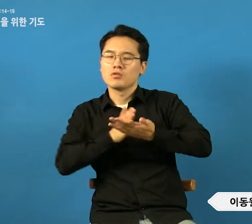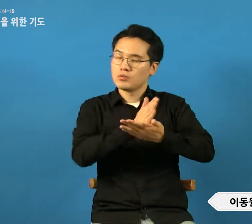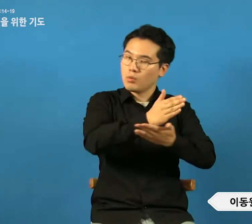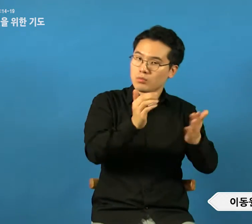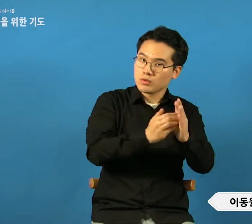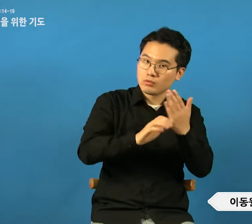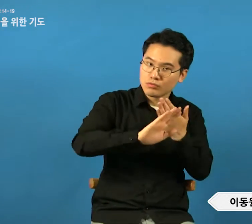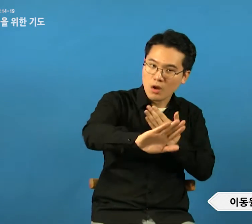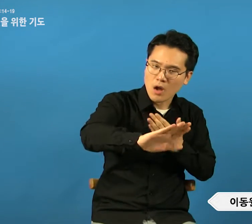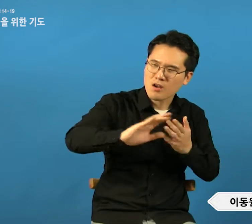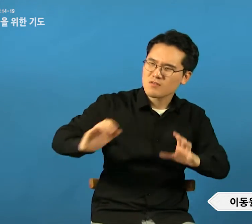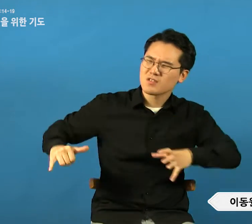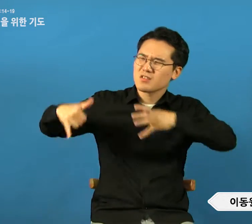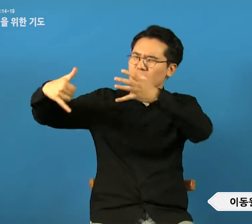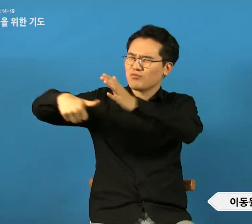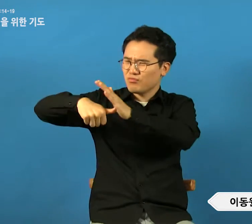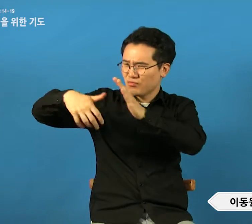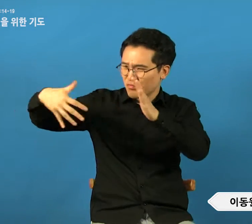있었지만